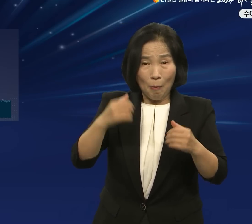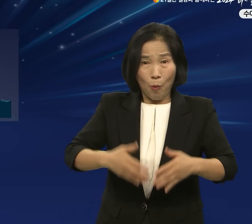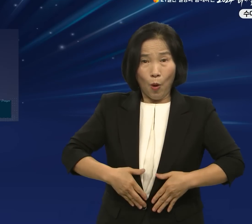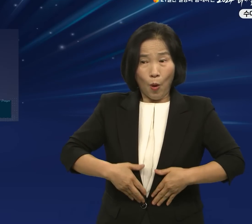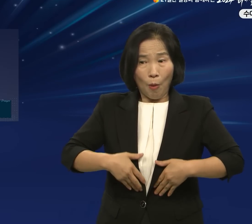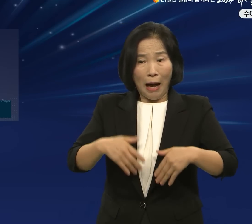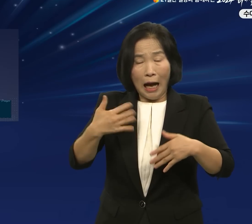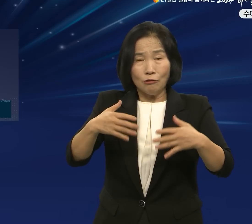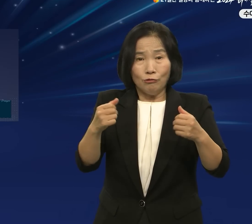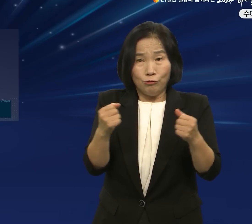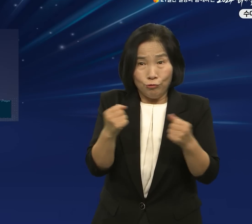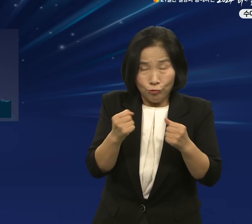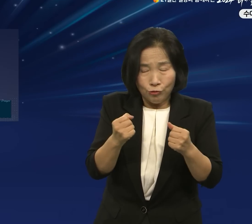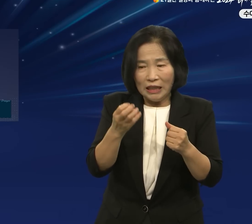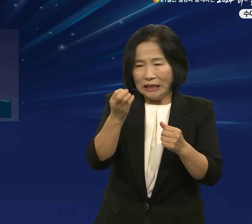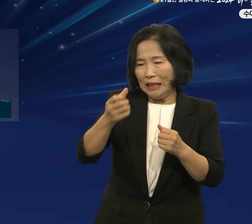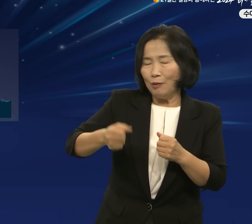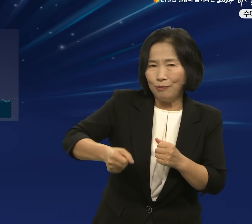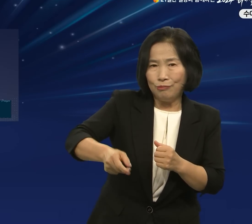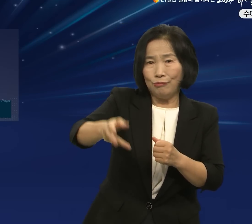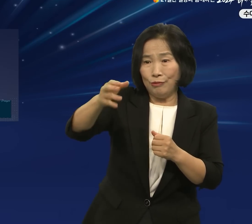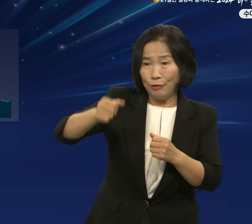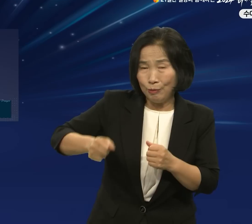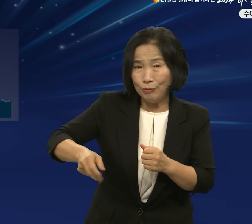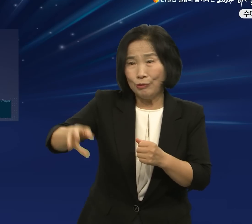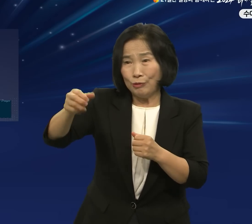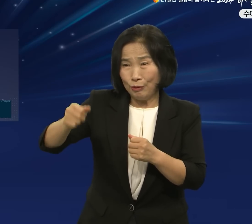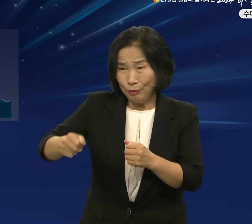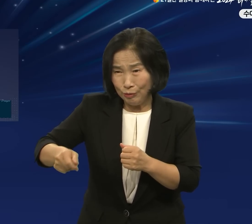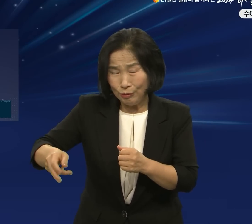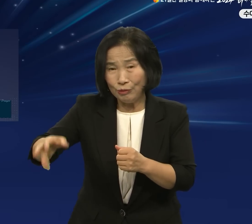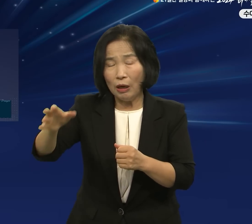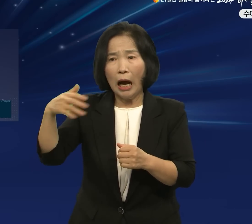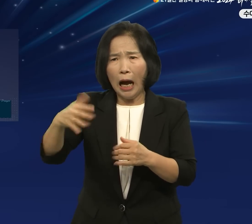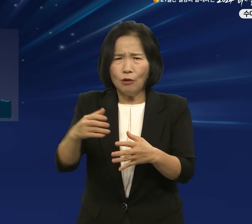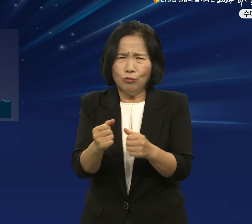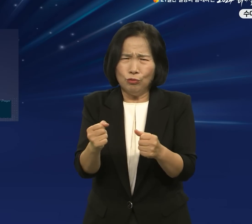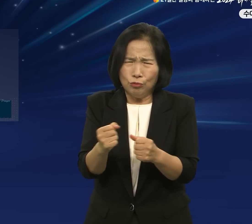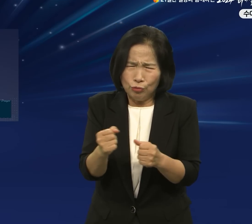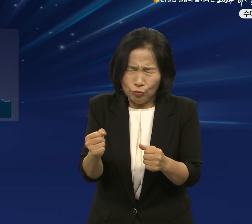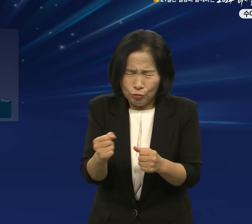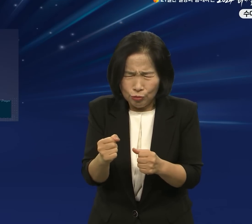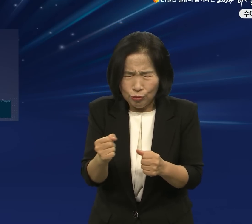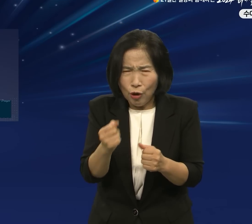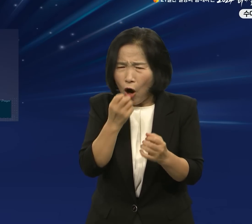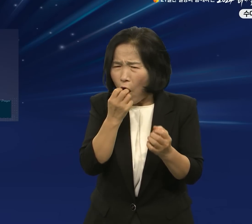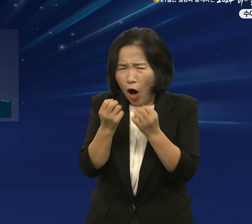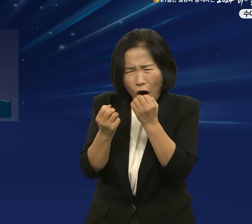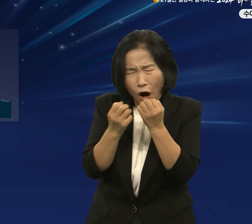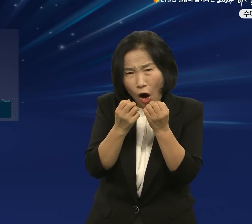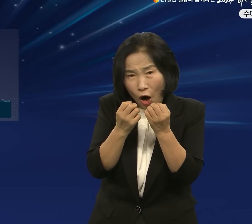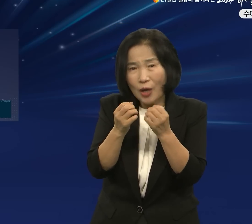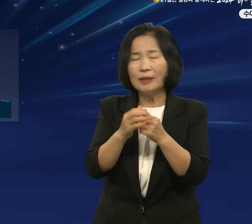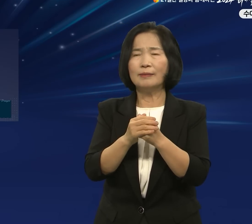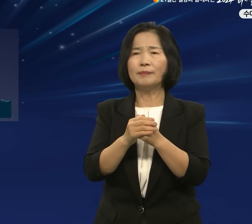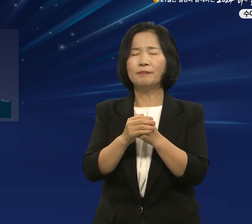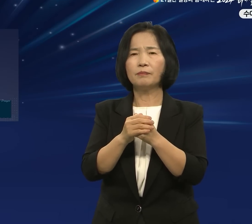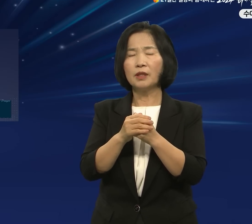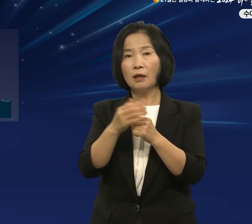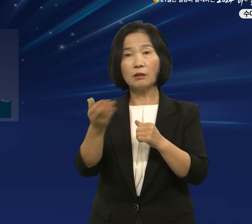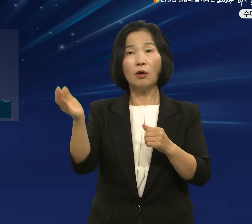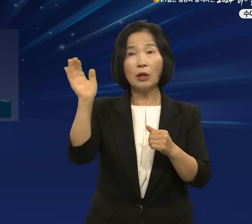가져다가 종일 반복하여 뿌릴 때 발목이 떨어져 나가는 것 같은 그런 고통과 씨를